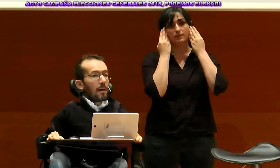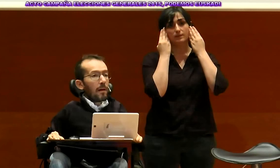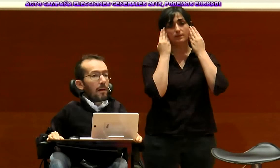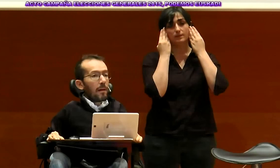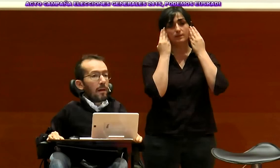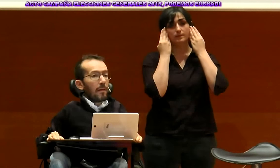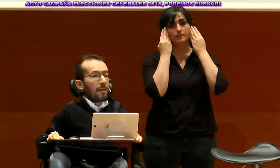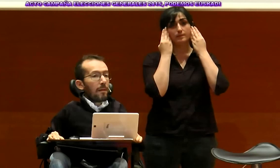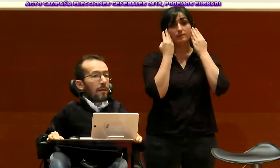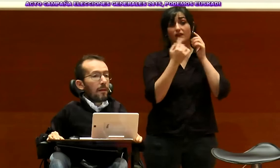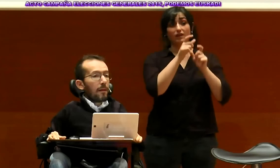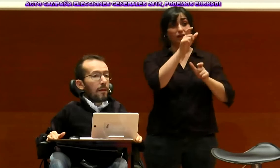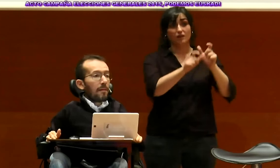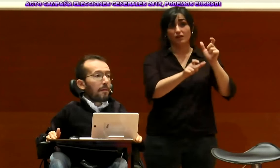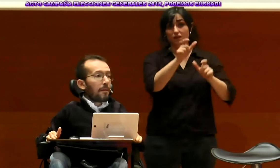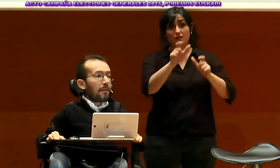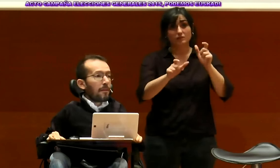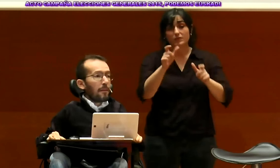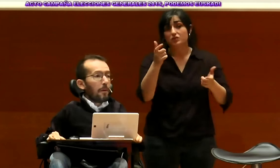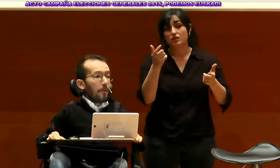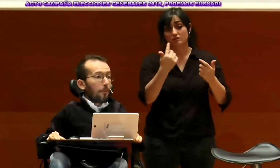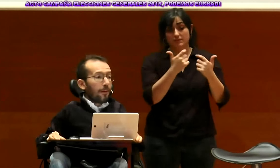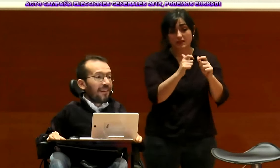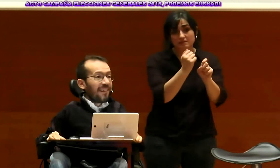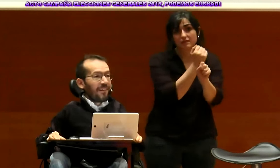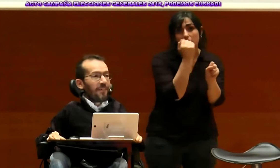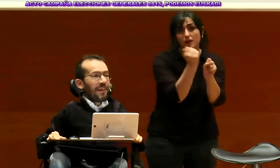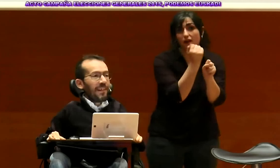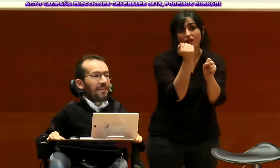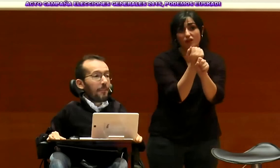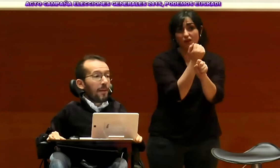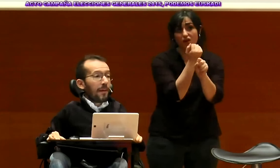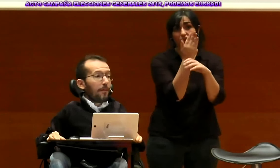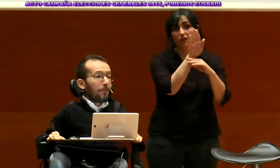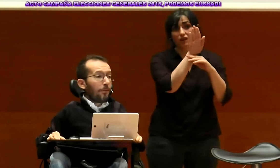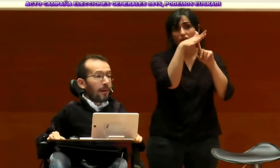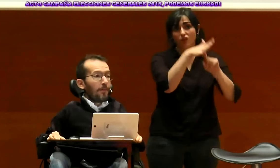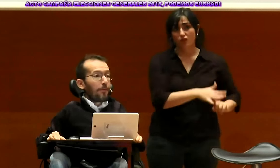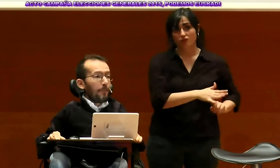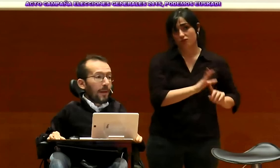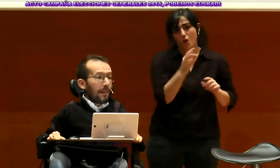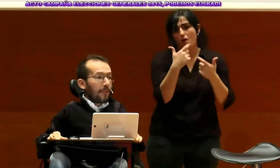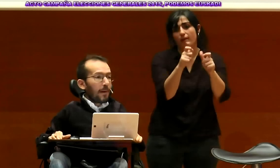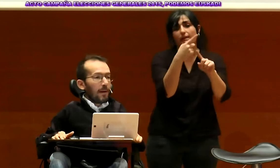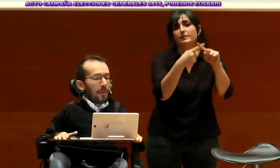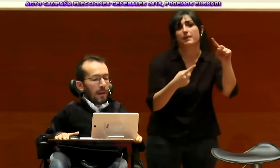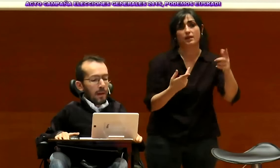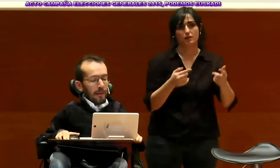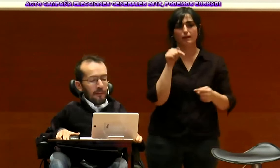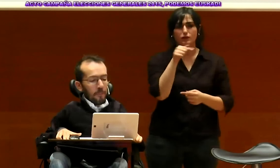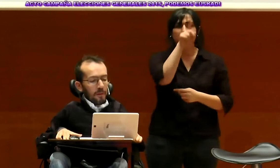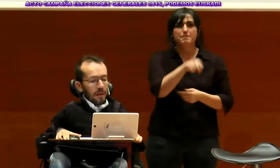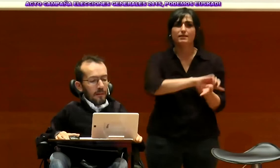la, la gente de clase trabajadora o de clase media. Eso, eso también va a